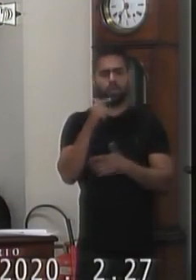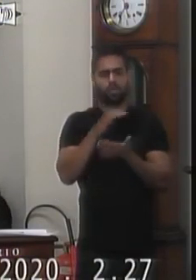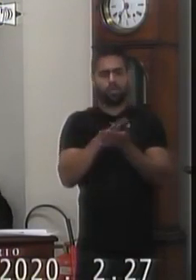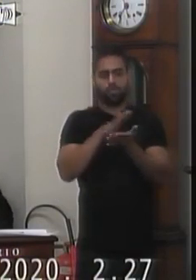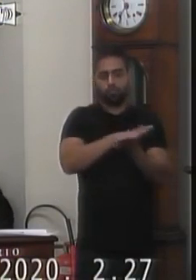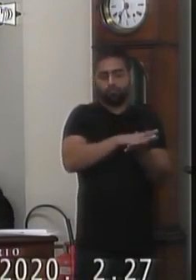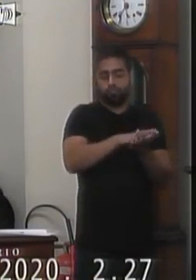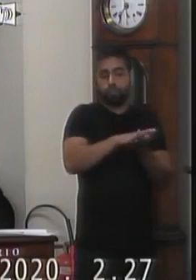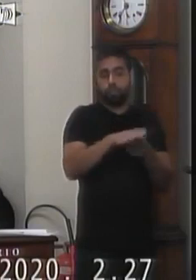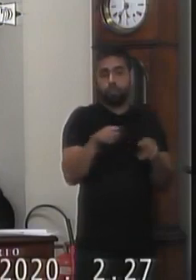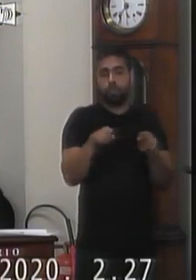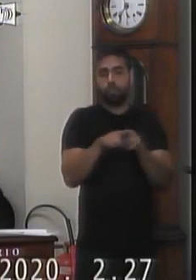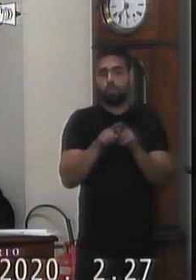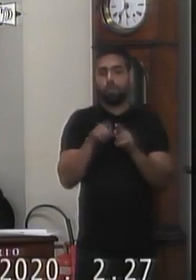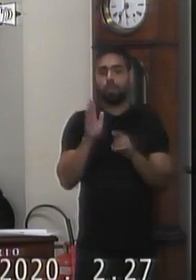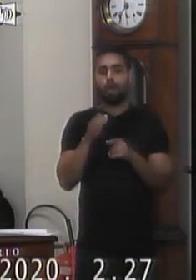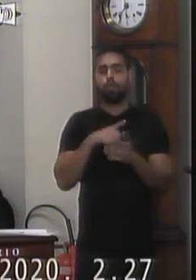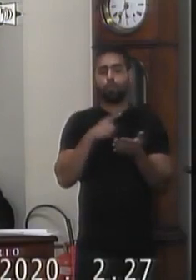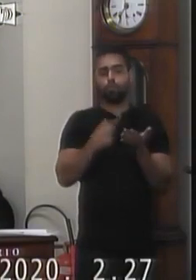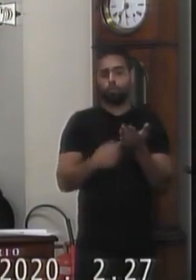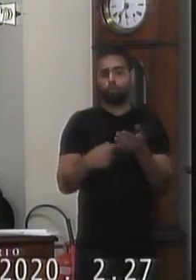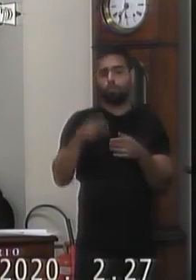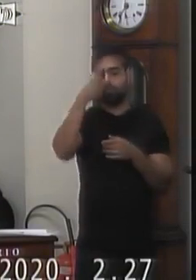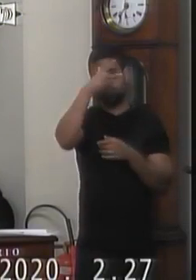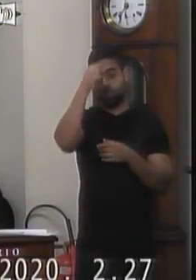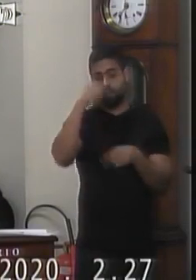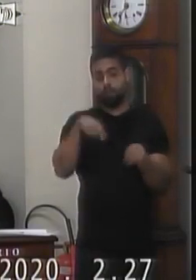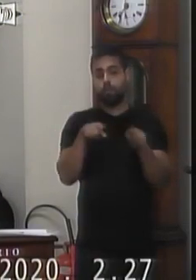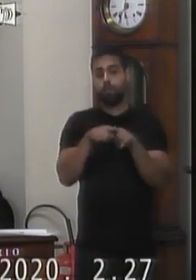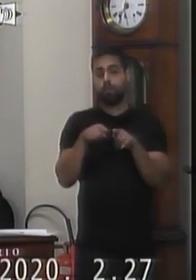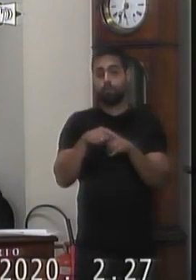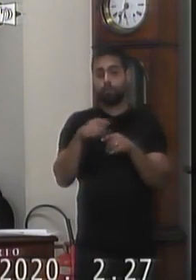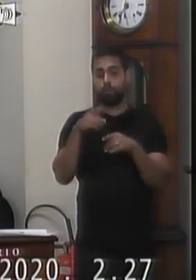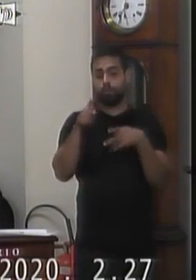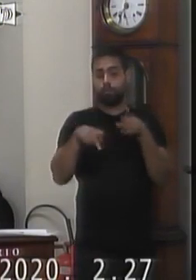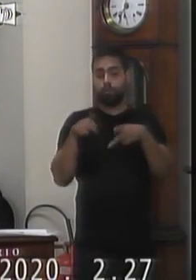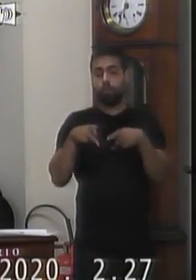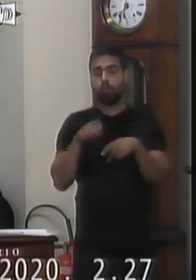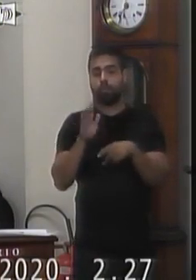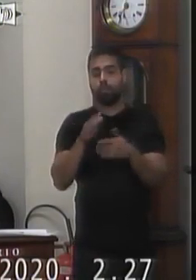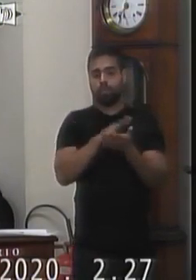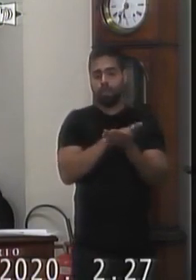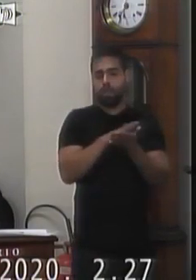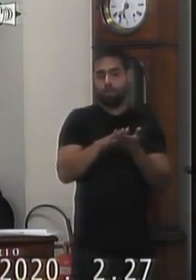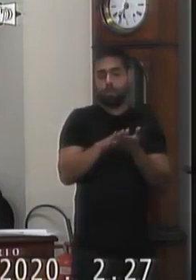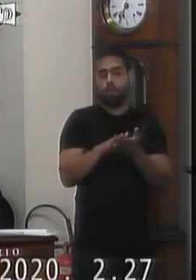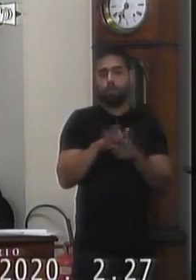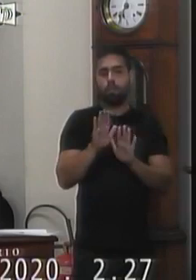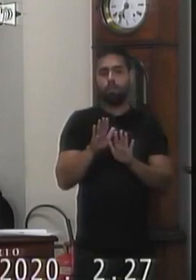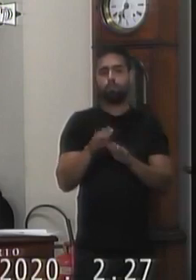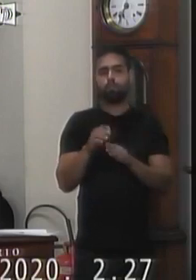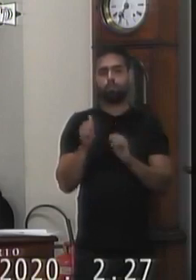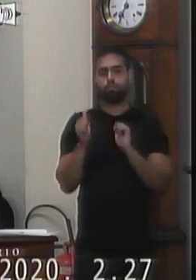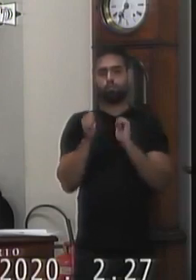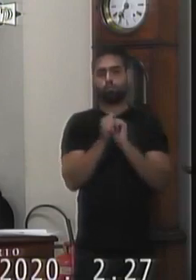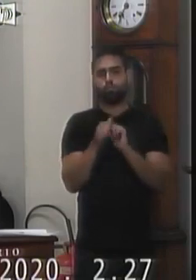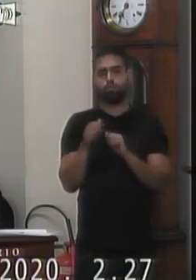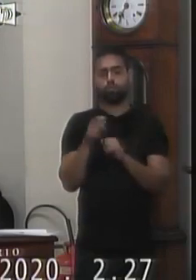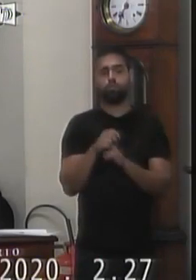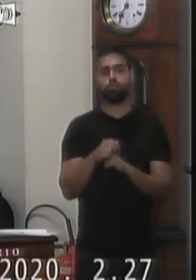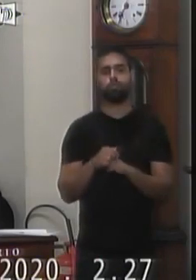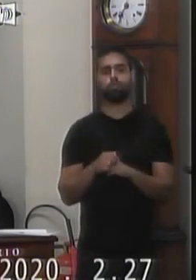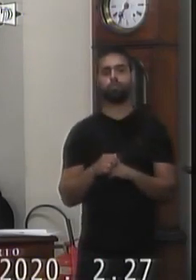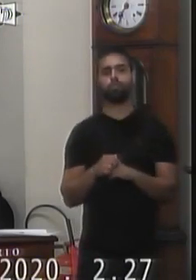calçamento. E conforme o compromisso firmado entre o prefeito e os moradores da rua João Pereira, ela seria calçada, mesmo que em parceria ou esforços